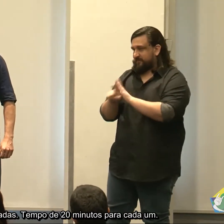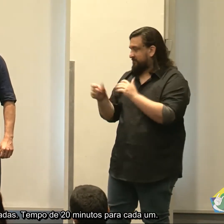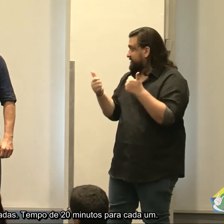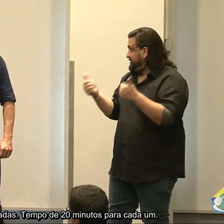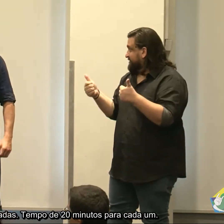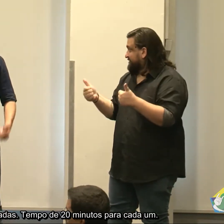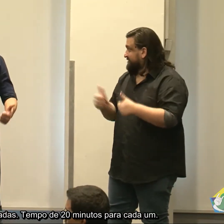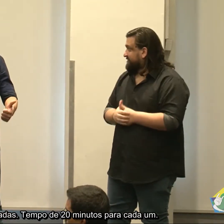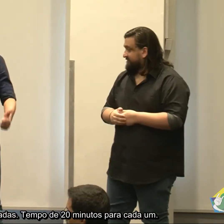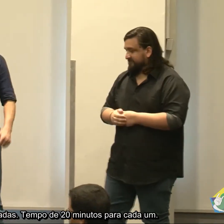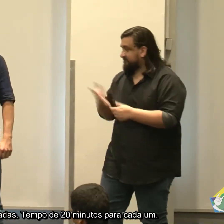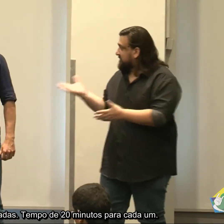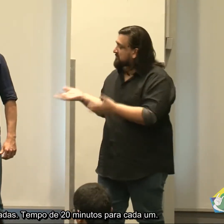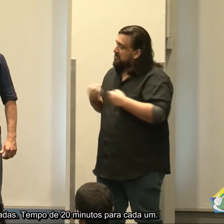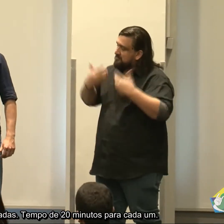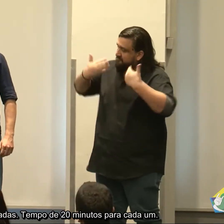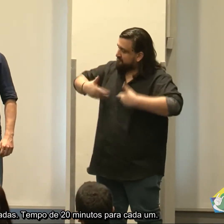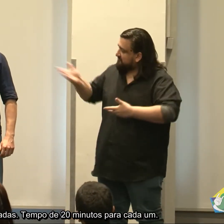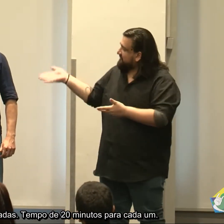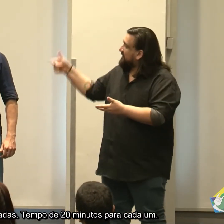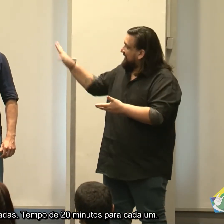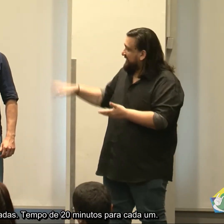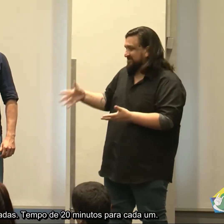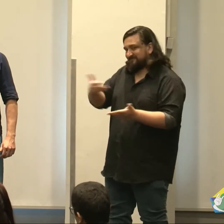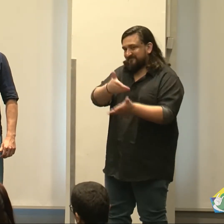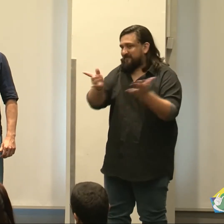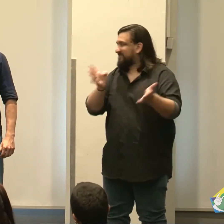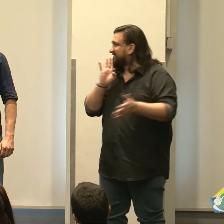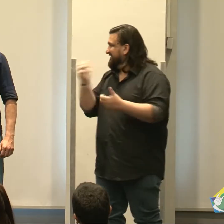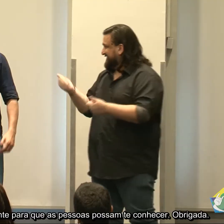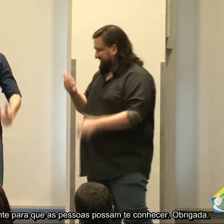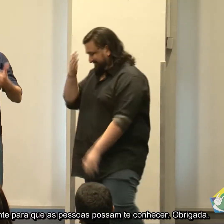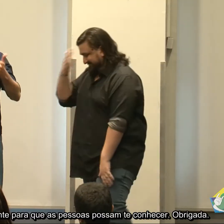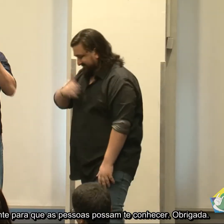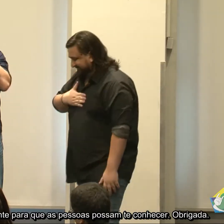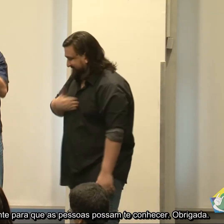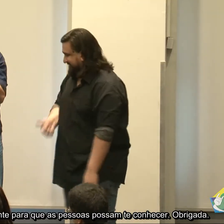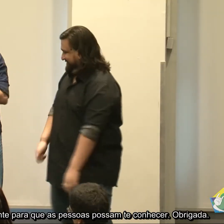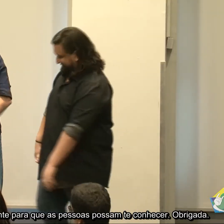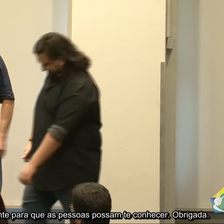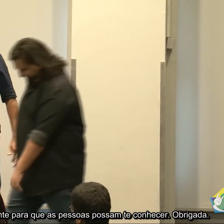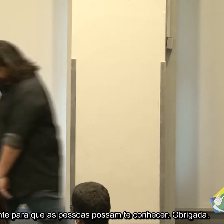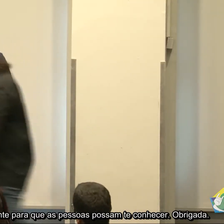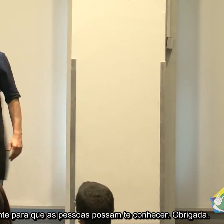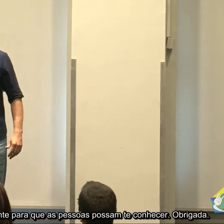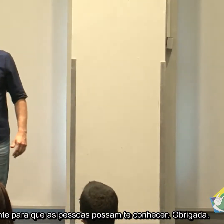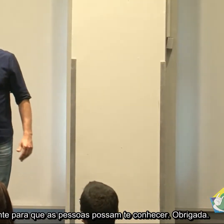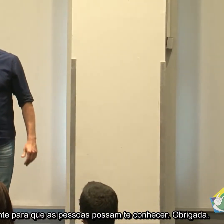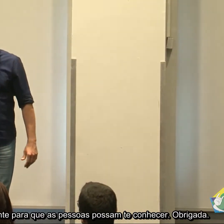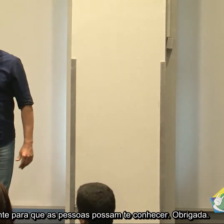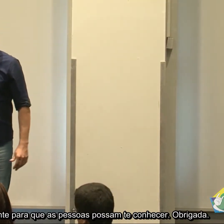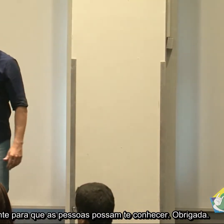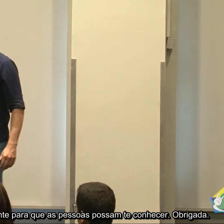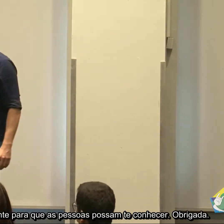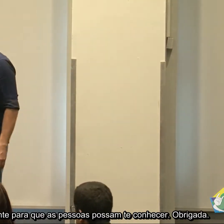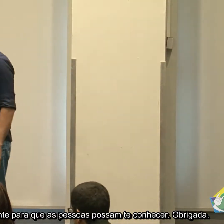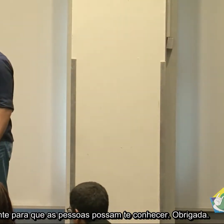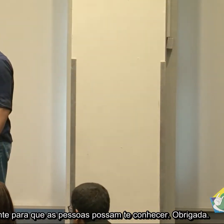de 20 minutos para cada um. Marcos, por favor, se apresente para que as pessoas possam te conhecer.